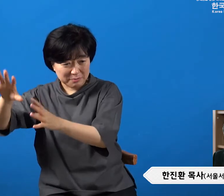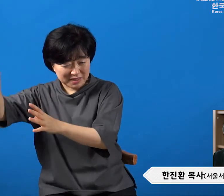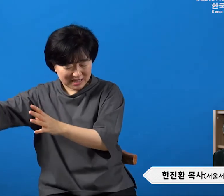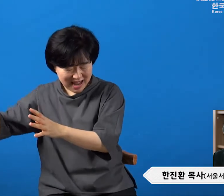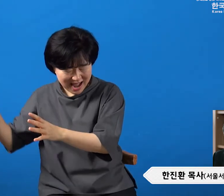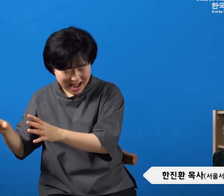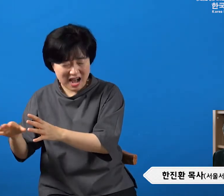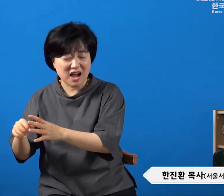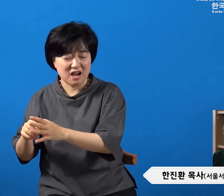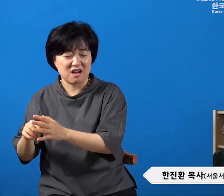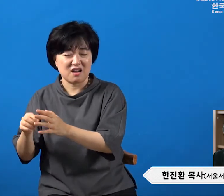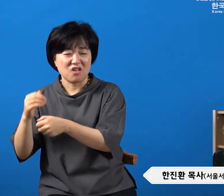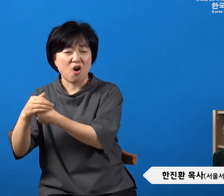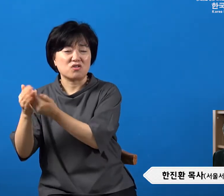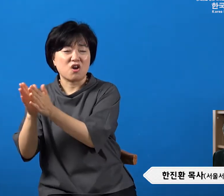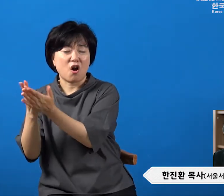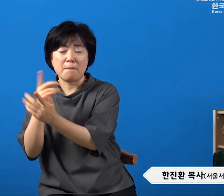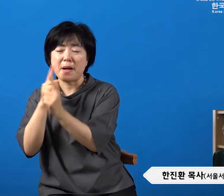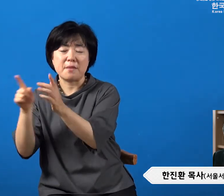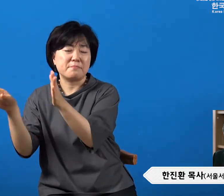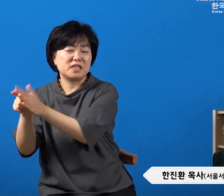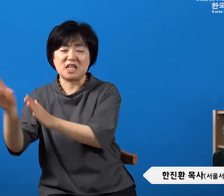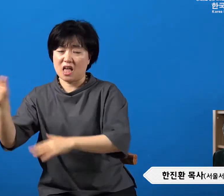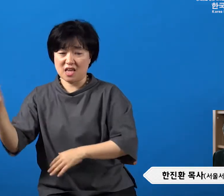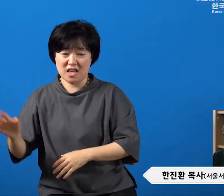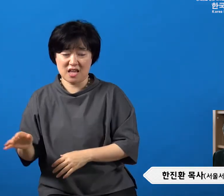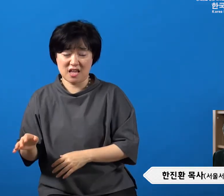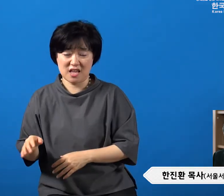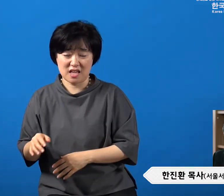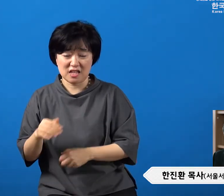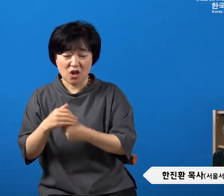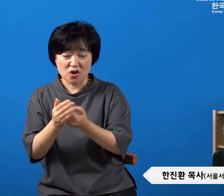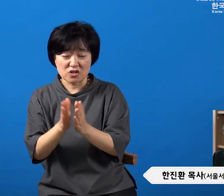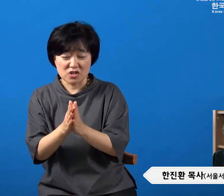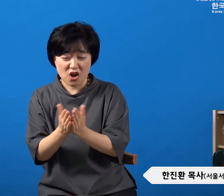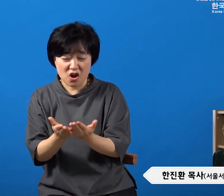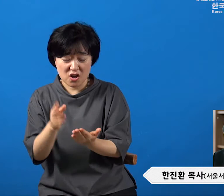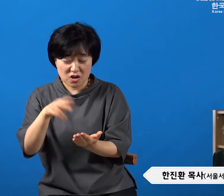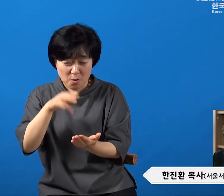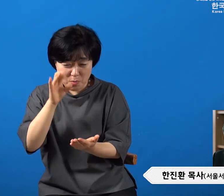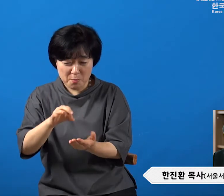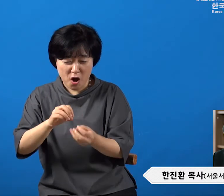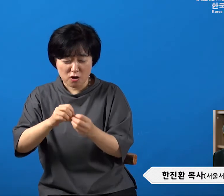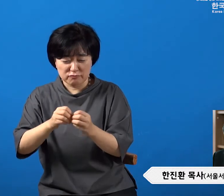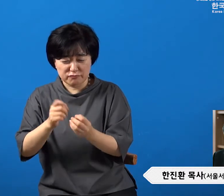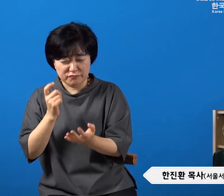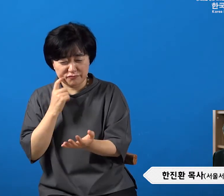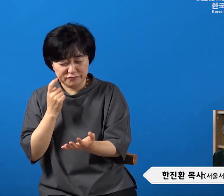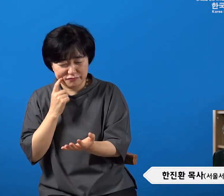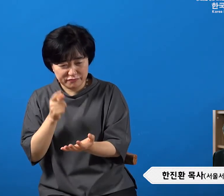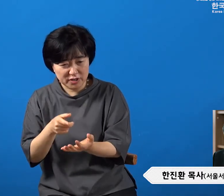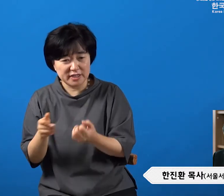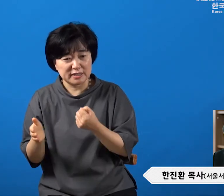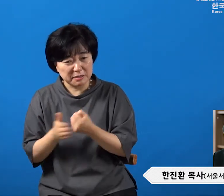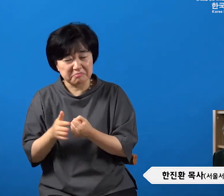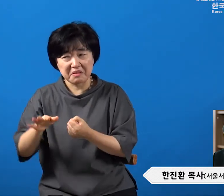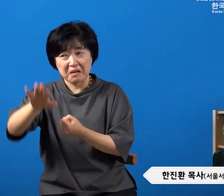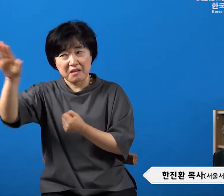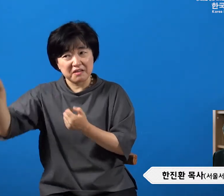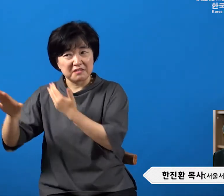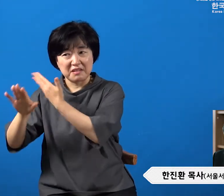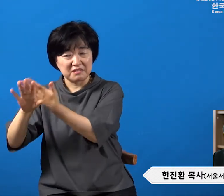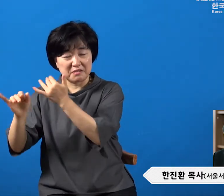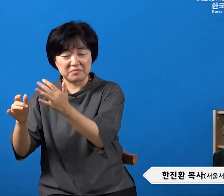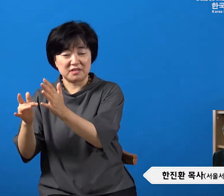온갖 신화와 소설로 꾸며져 있는 거짓말 꾸러미일 뿐입니다. 그런 책을 읽기 위해서 시간 낭비하는